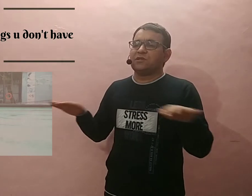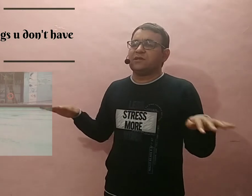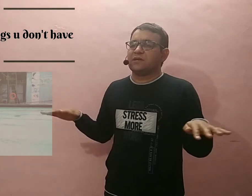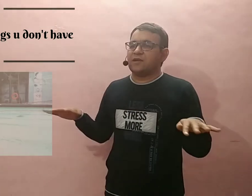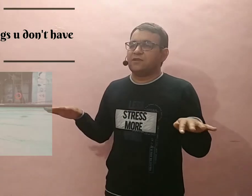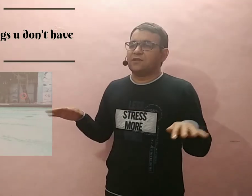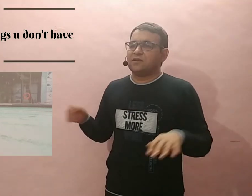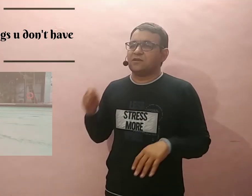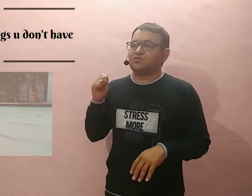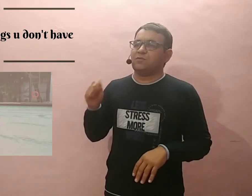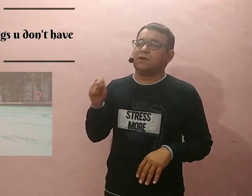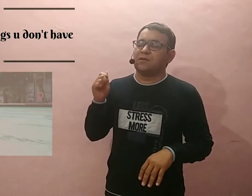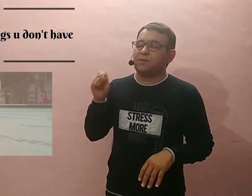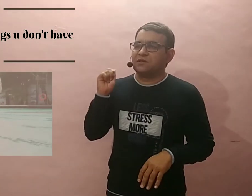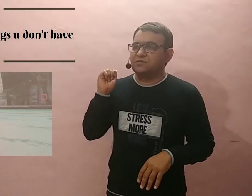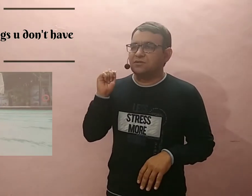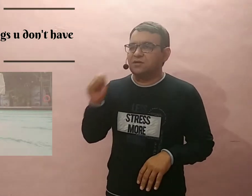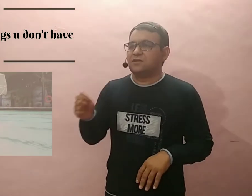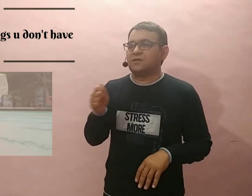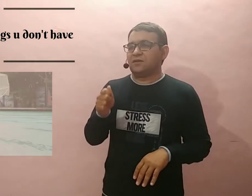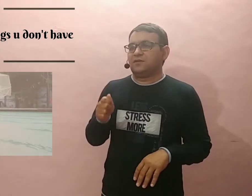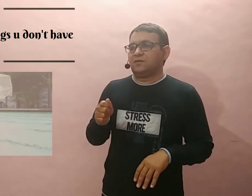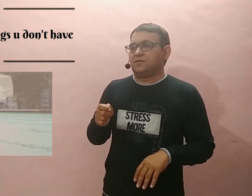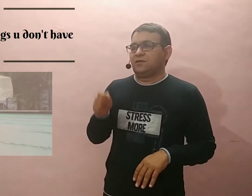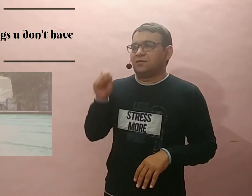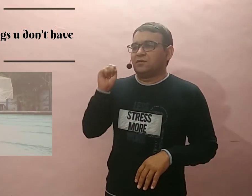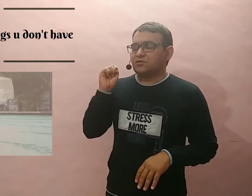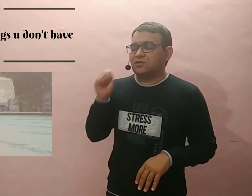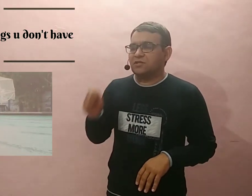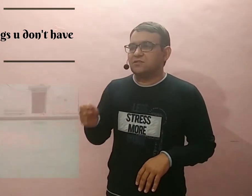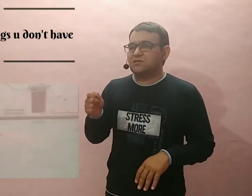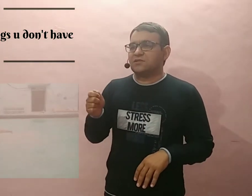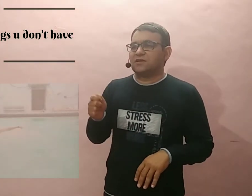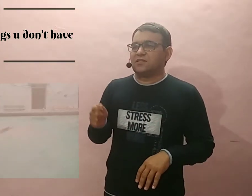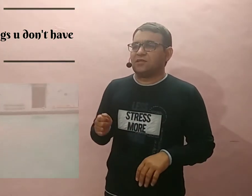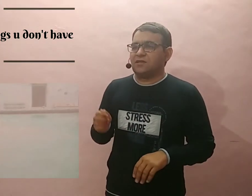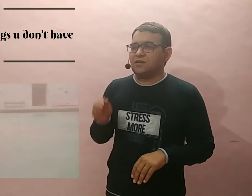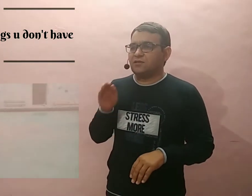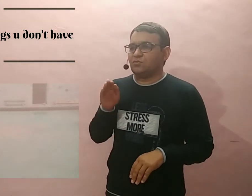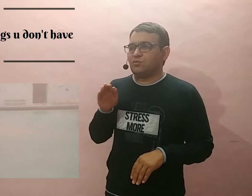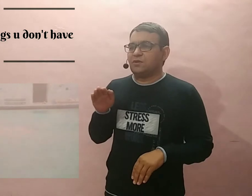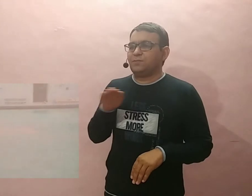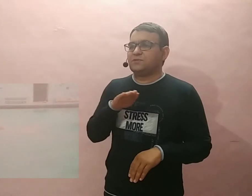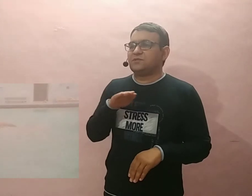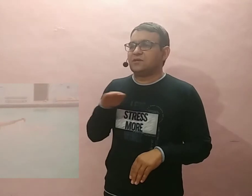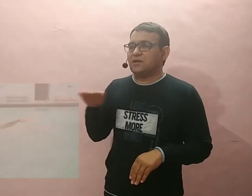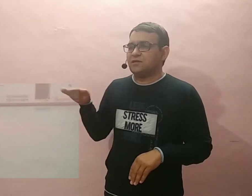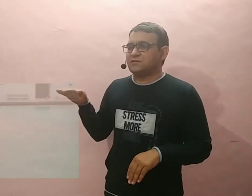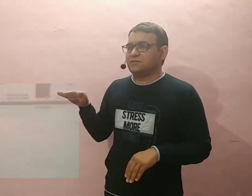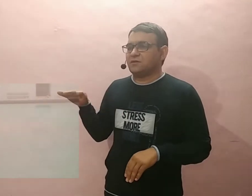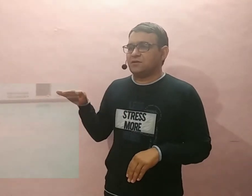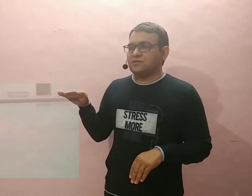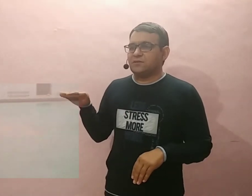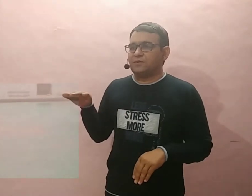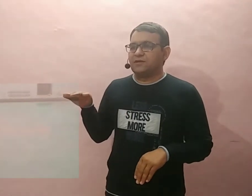लिए क्राई नहीं करना जो हमारे पास नहीं है। सत्येंद्र सिंह कहते हैं कि उन्होंने फिजिकल डिसेबिलिटी